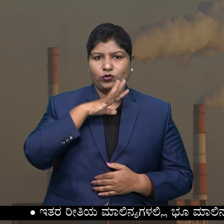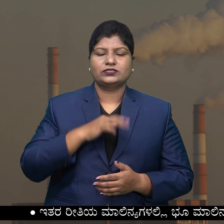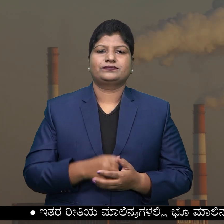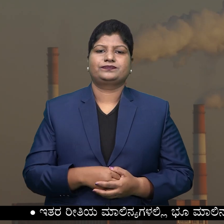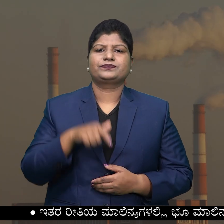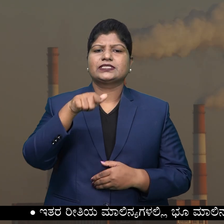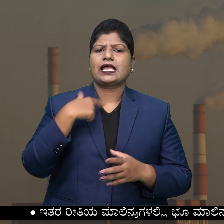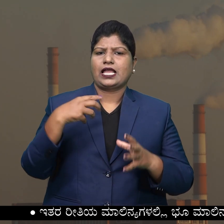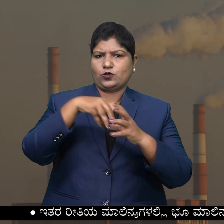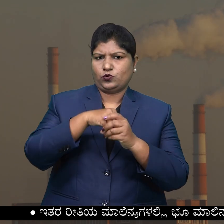ಸೇರಿದೆ.